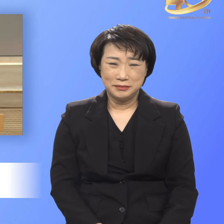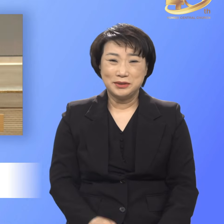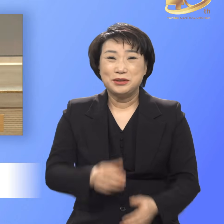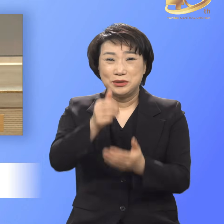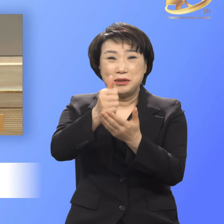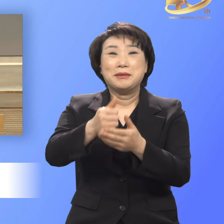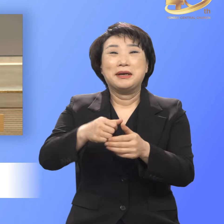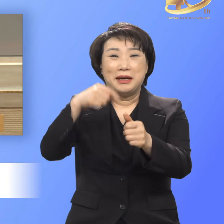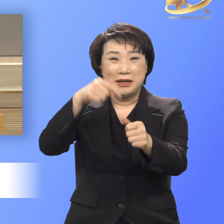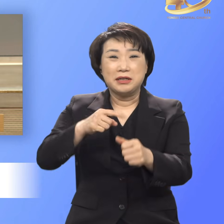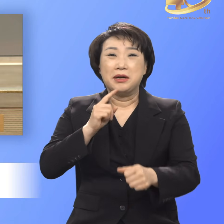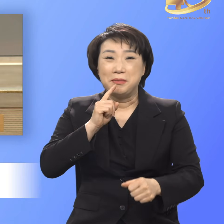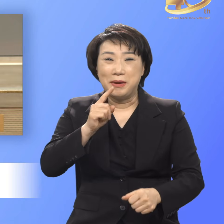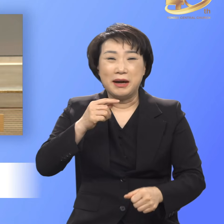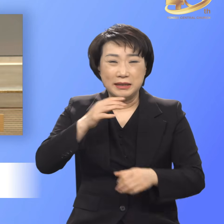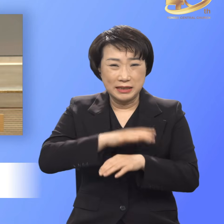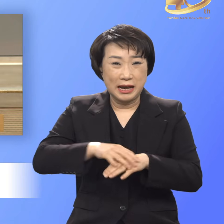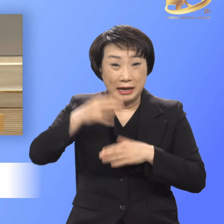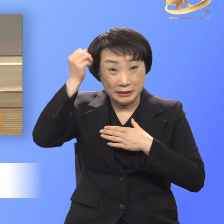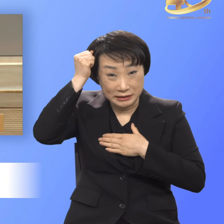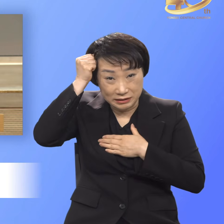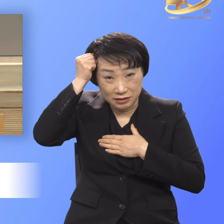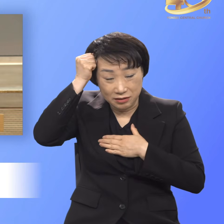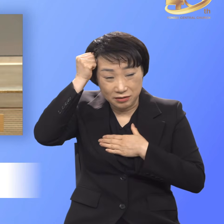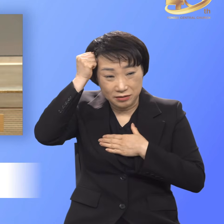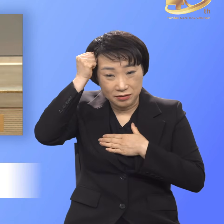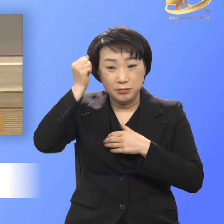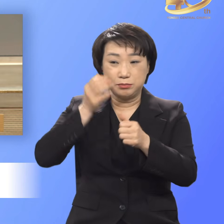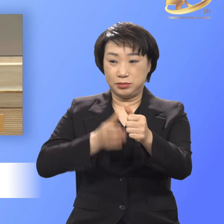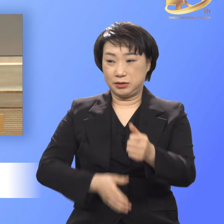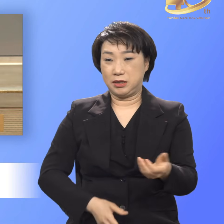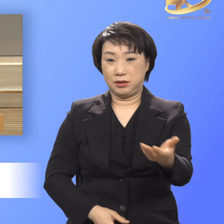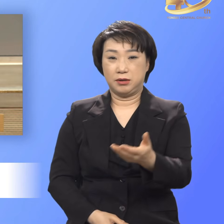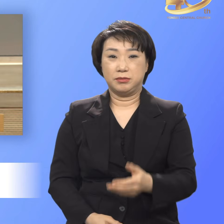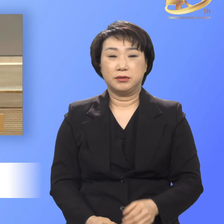주님이 일러준 말을 잘 기억하고.